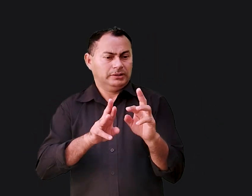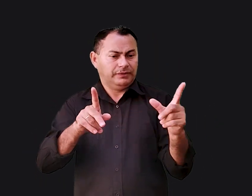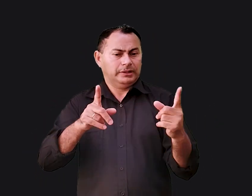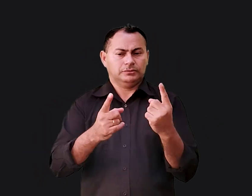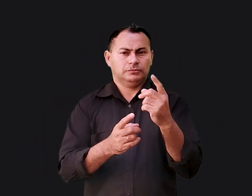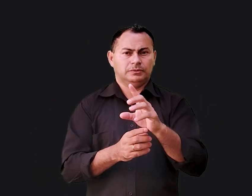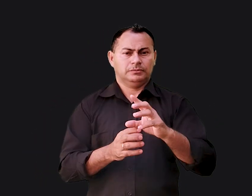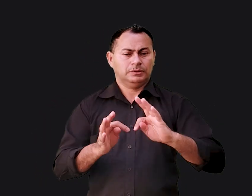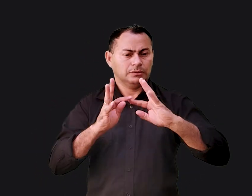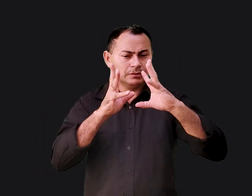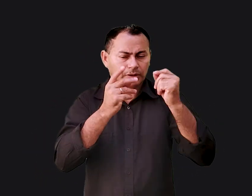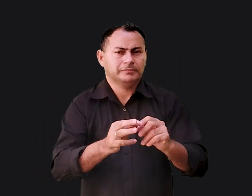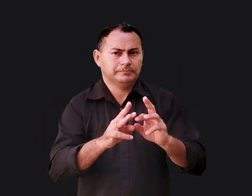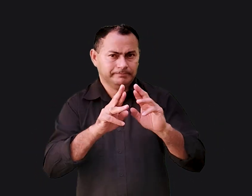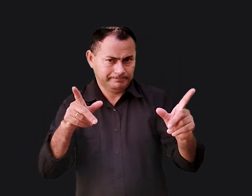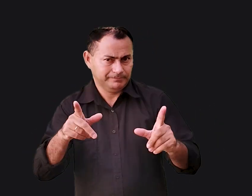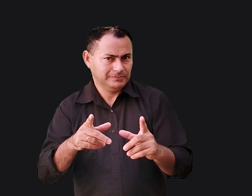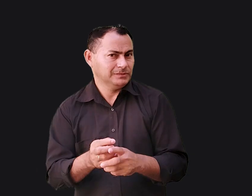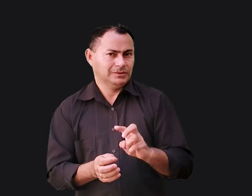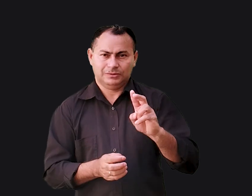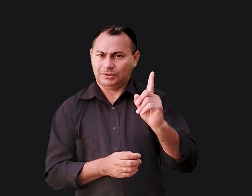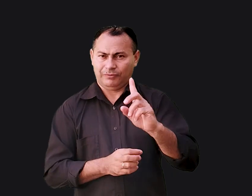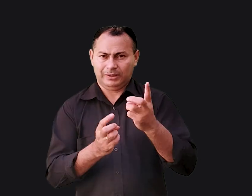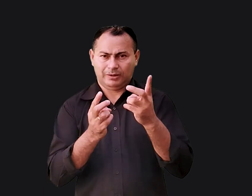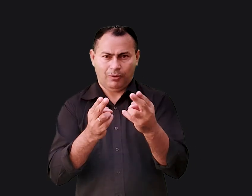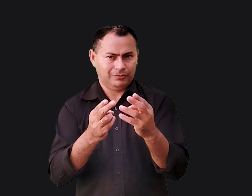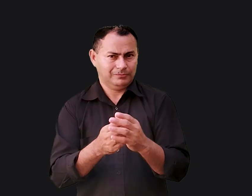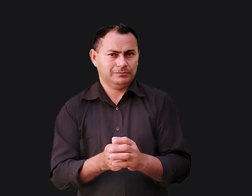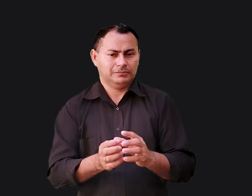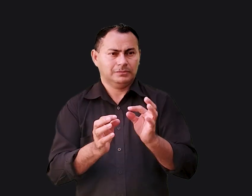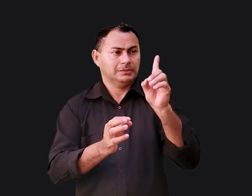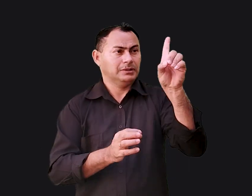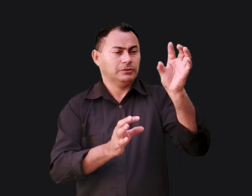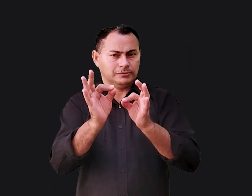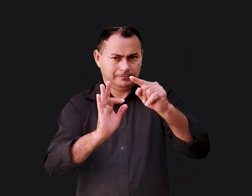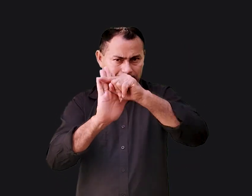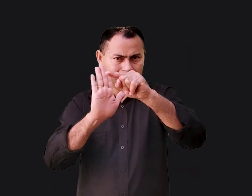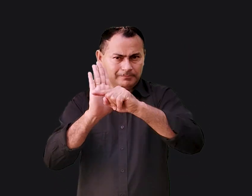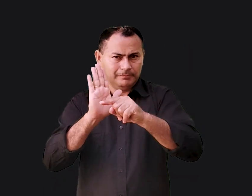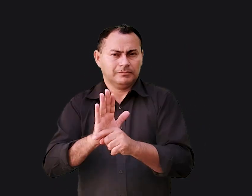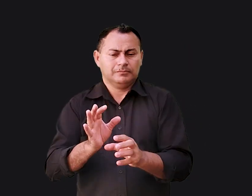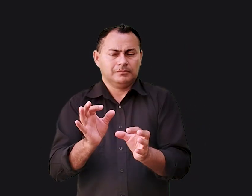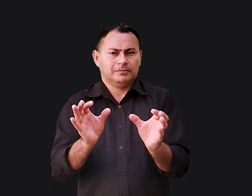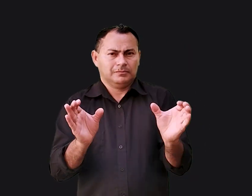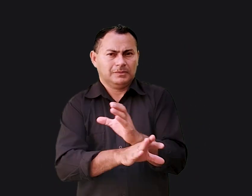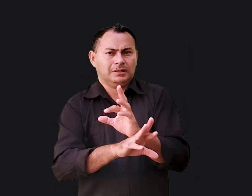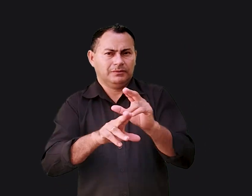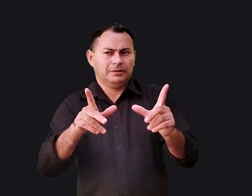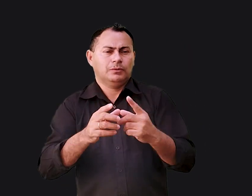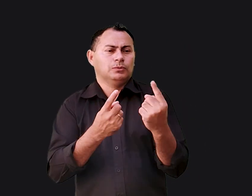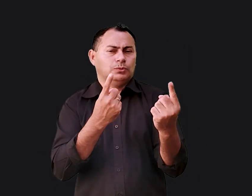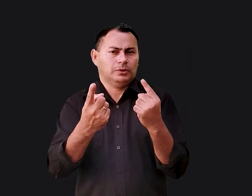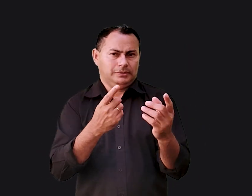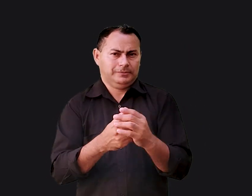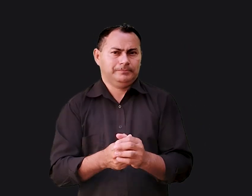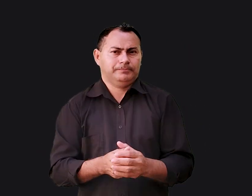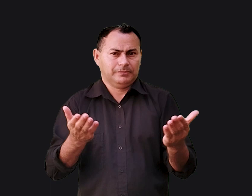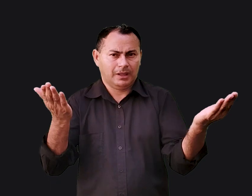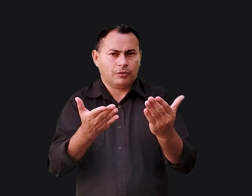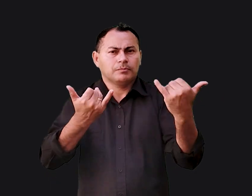diferente do outro, totalmente diferente. Foi assim que Deus planejou que fossem, completamente diferentes um do outro. Agora me